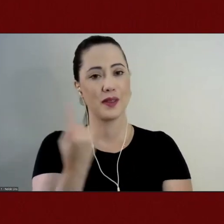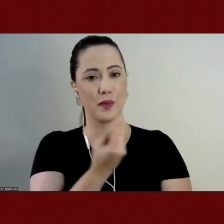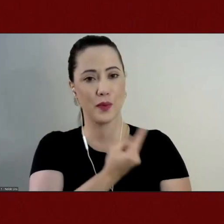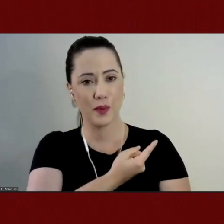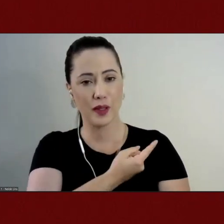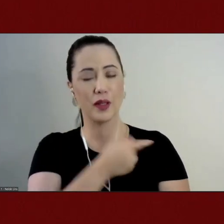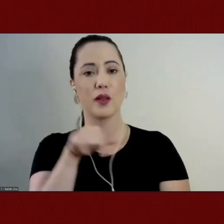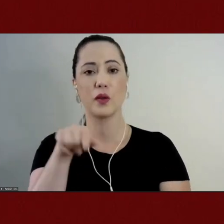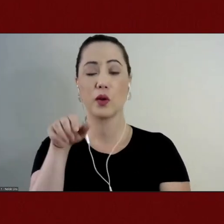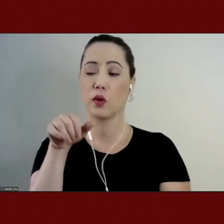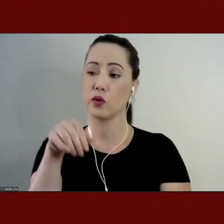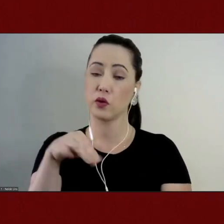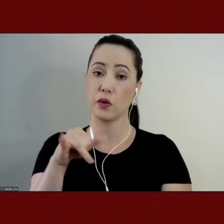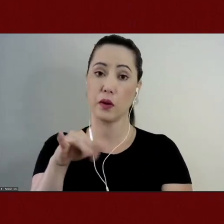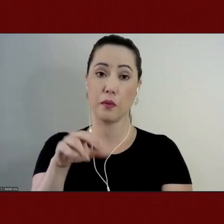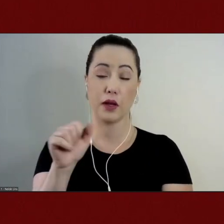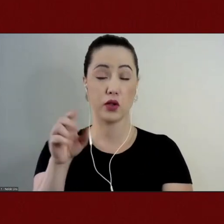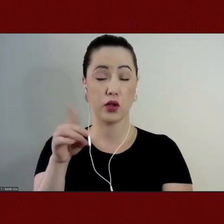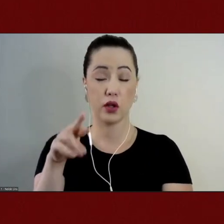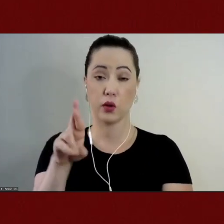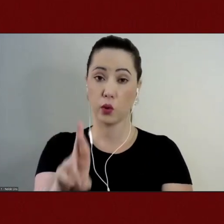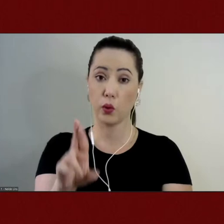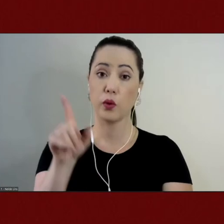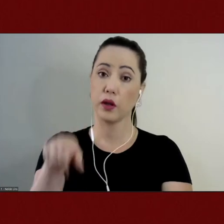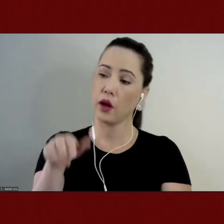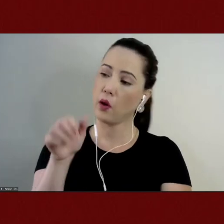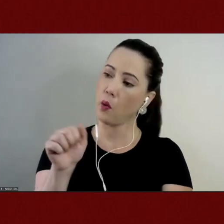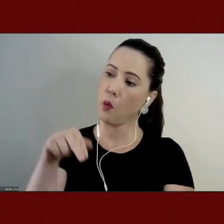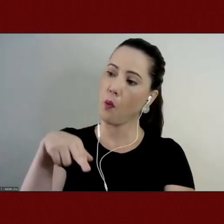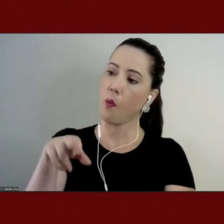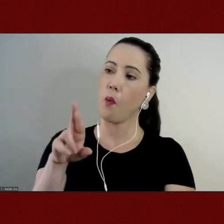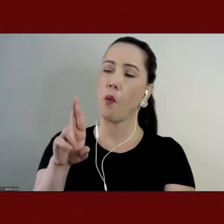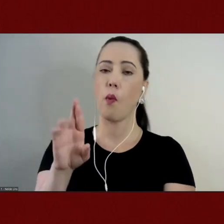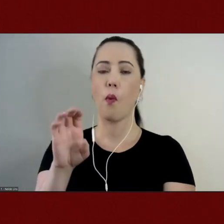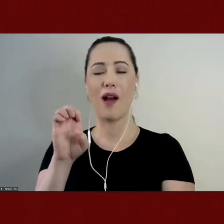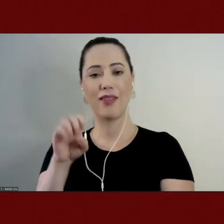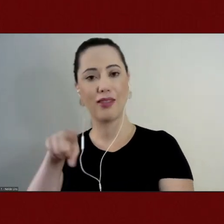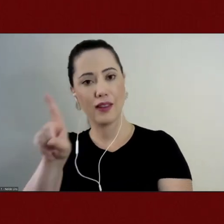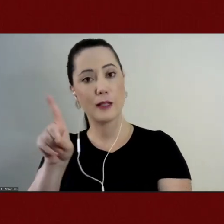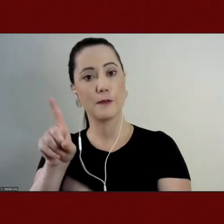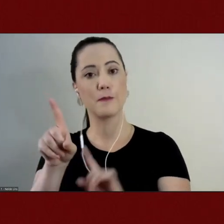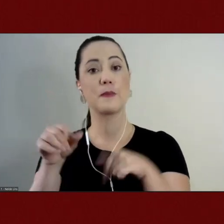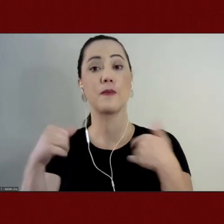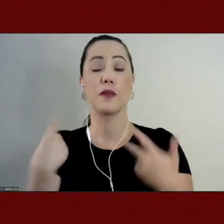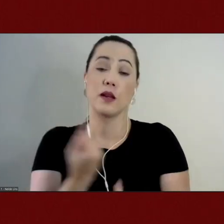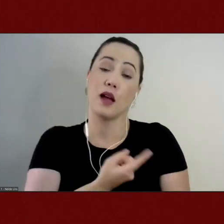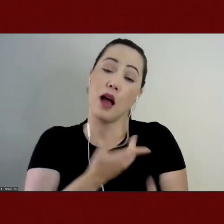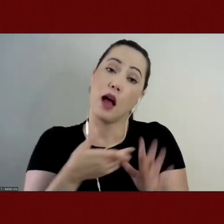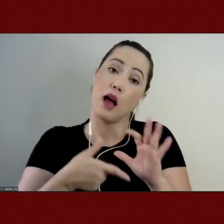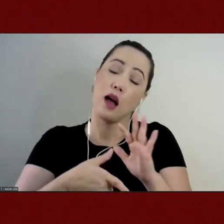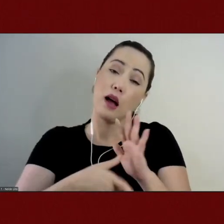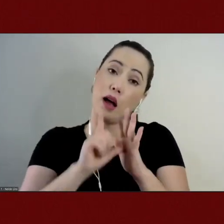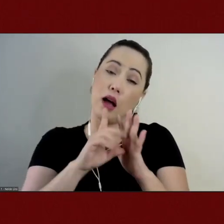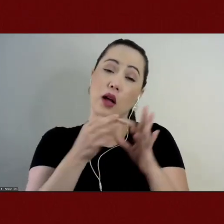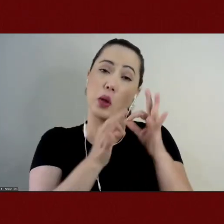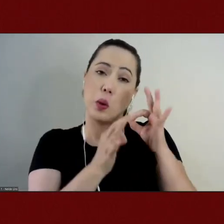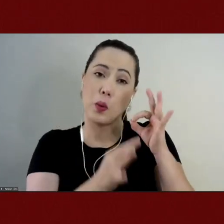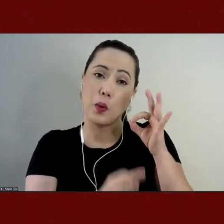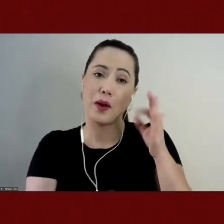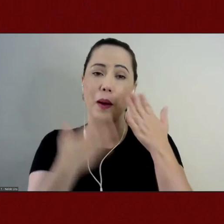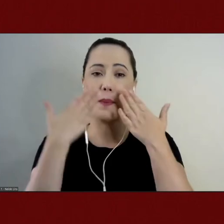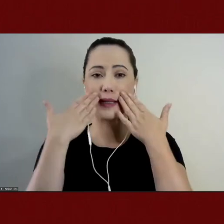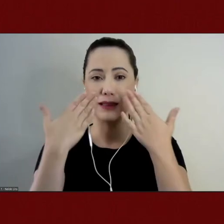executivo do encontro, e o Silvio Ponce. Eu gostaria, antes de prolongar a minha